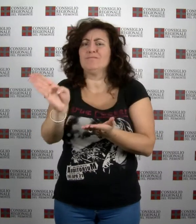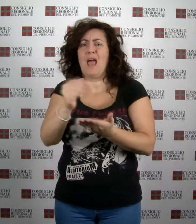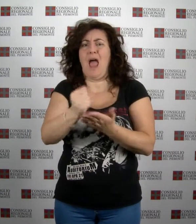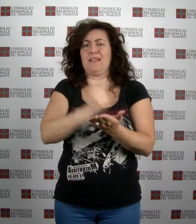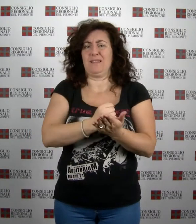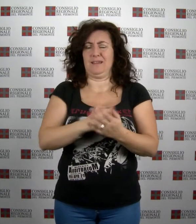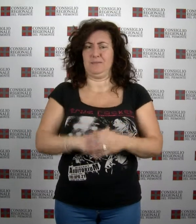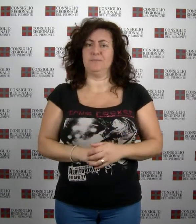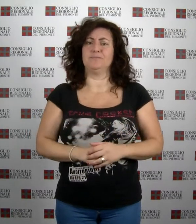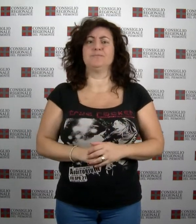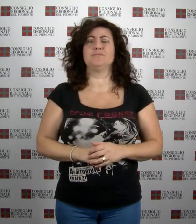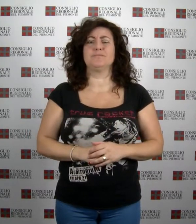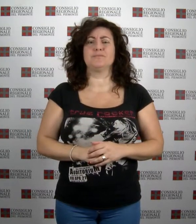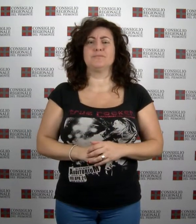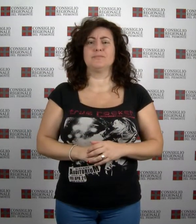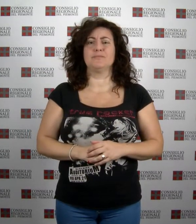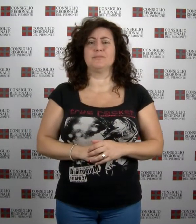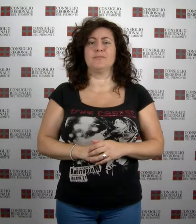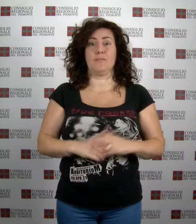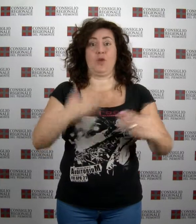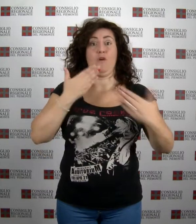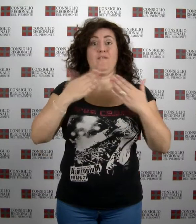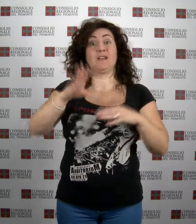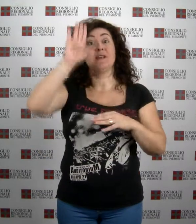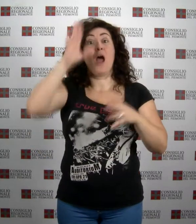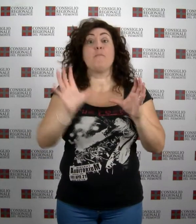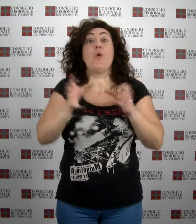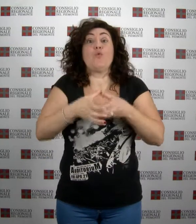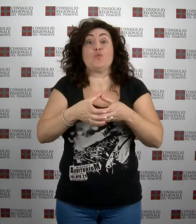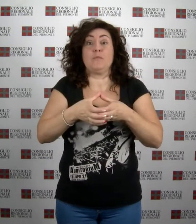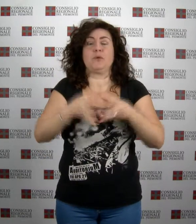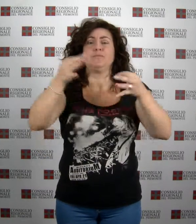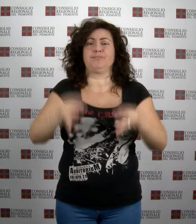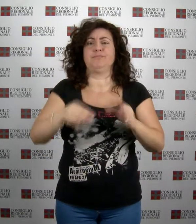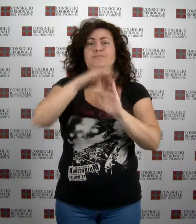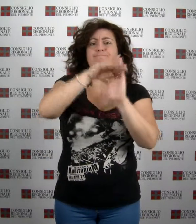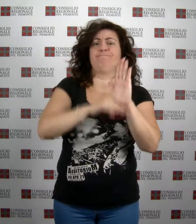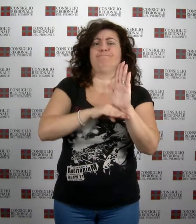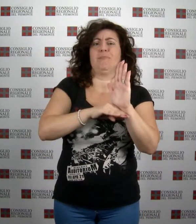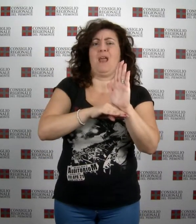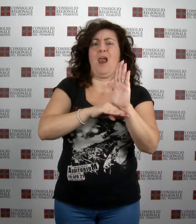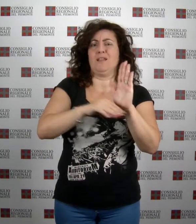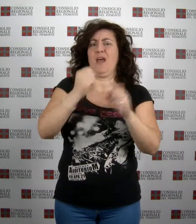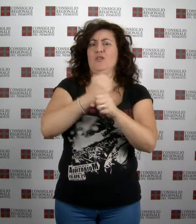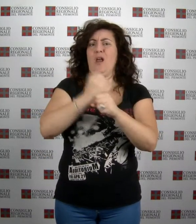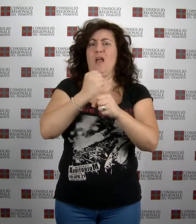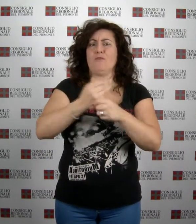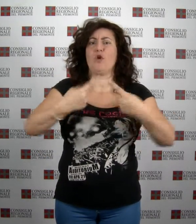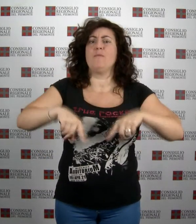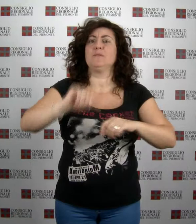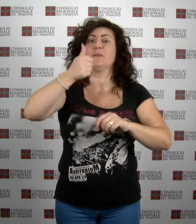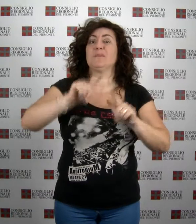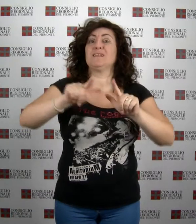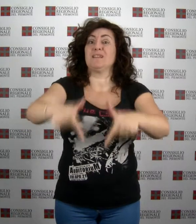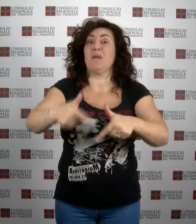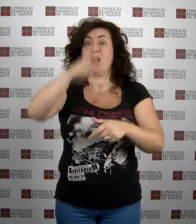In primo piano. La conferenza dei capigruppo ha definito il calendario dei lavori delle commissioni per la prima settimana di agosto e